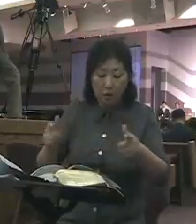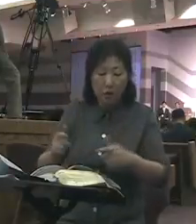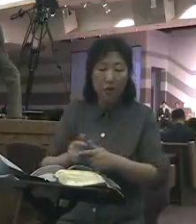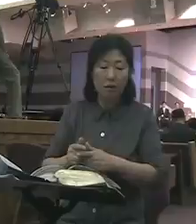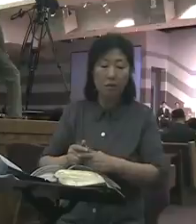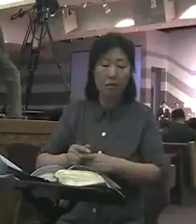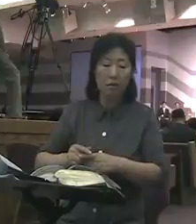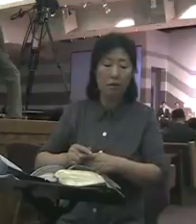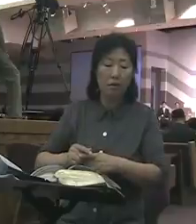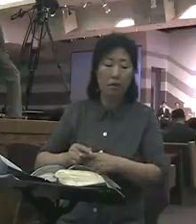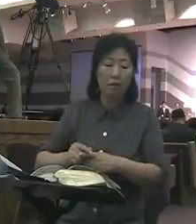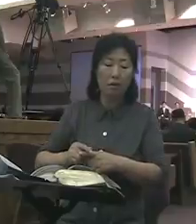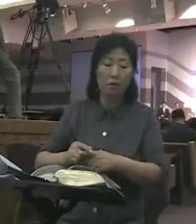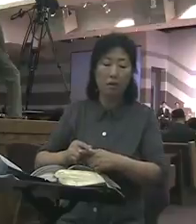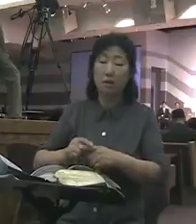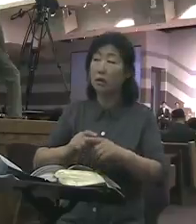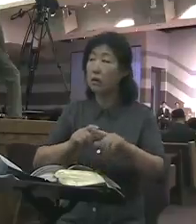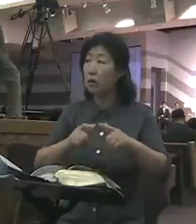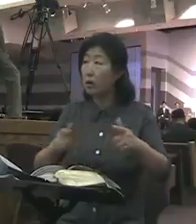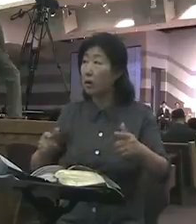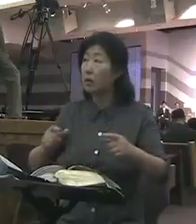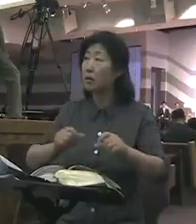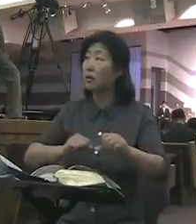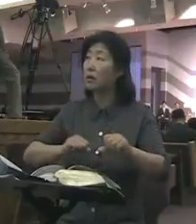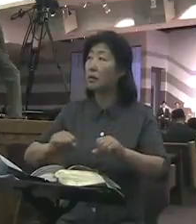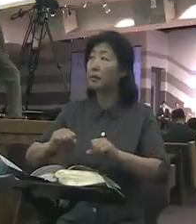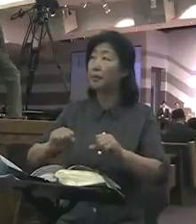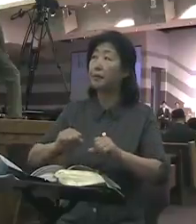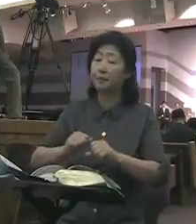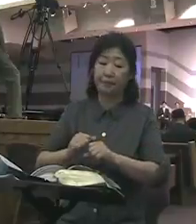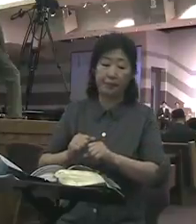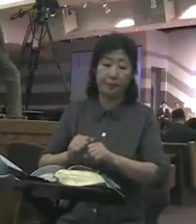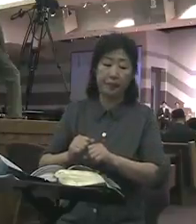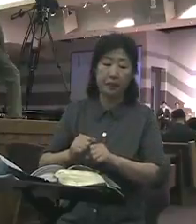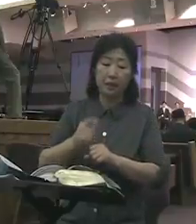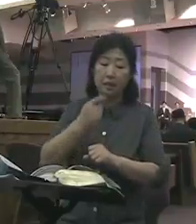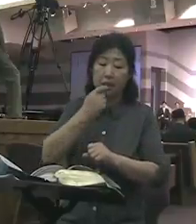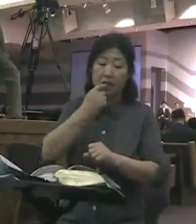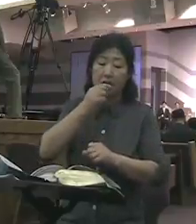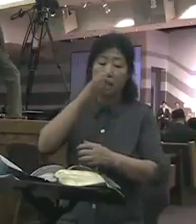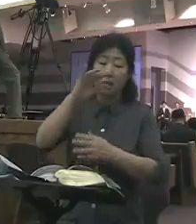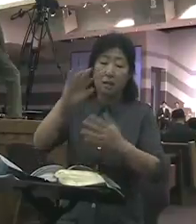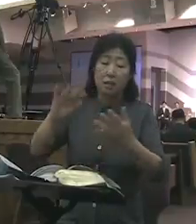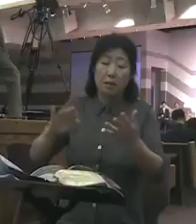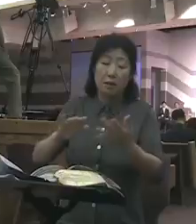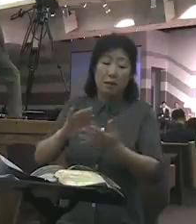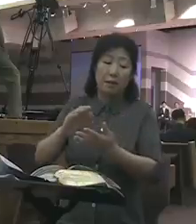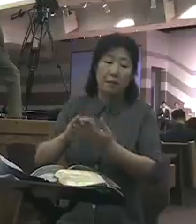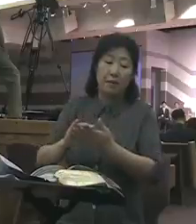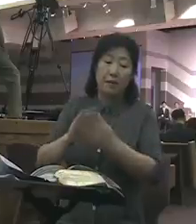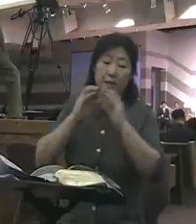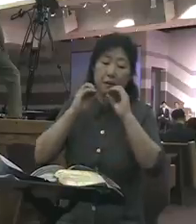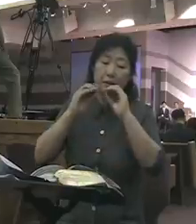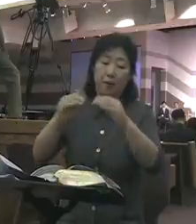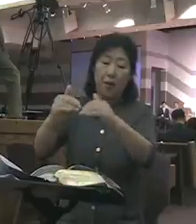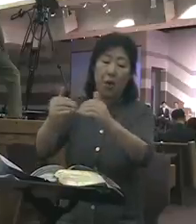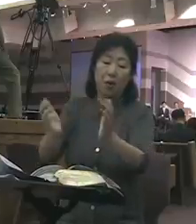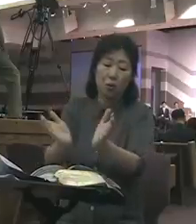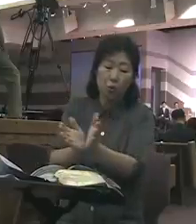행정사역원, 예배통역팀, 목요일과 주일의 이슬비 전도팀, 또 평신도 사역인과 시설관리, 시큐리티